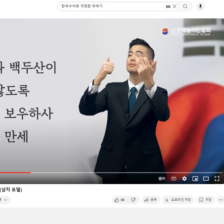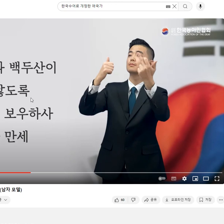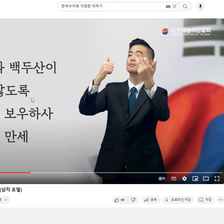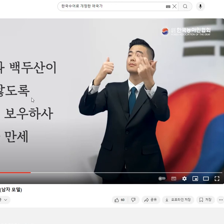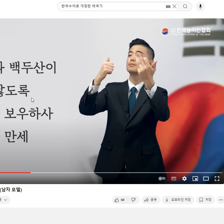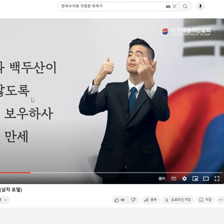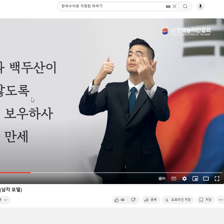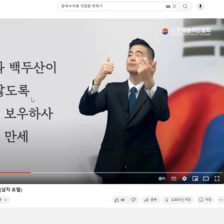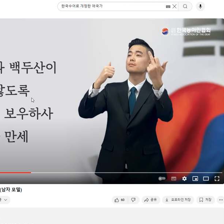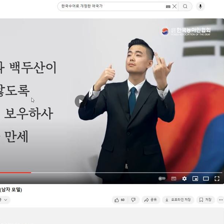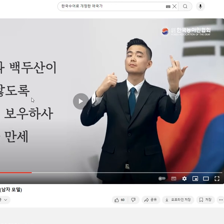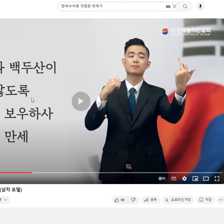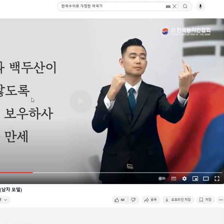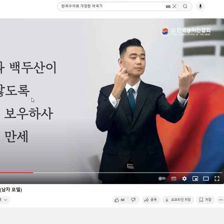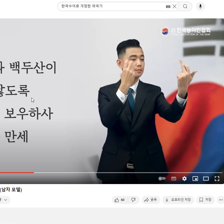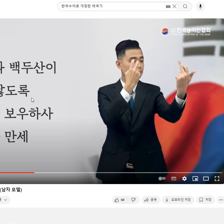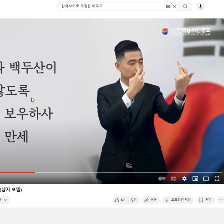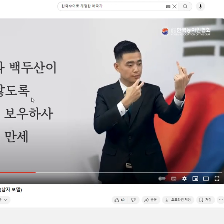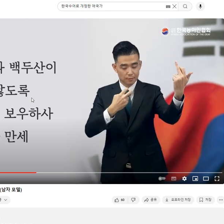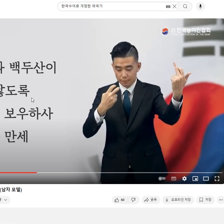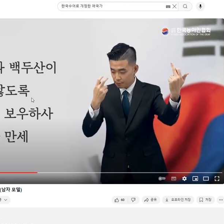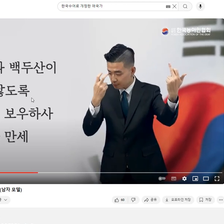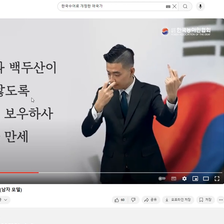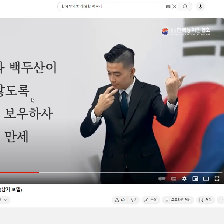한국어 애국가 가사에서는